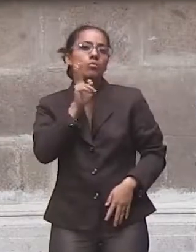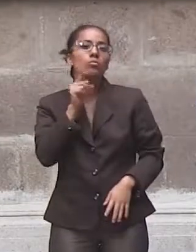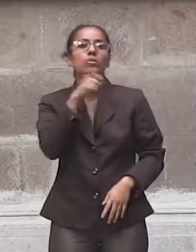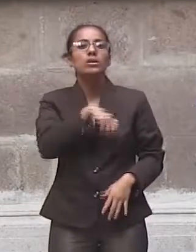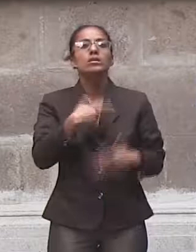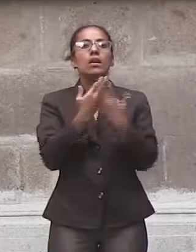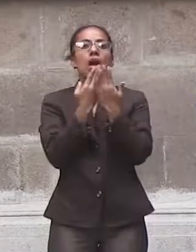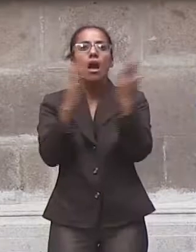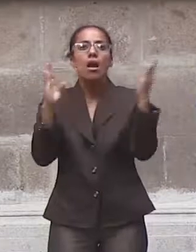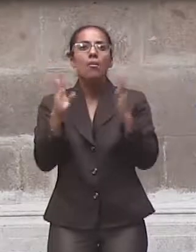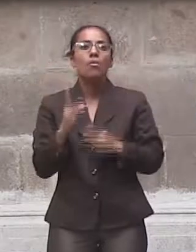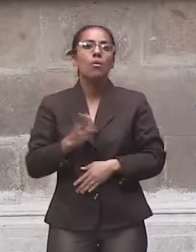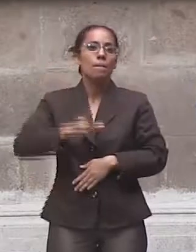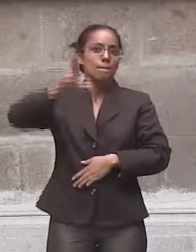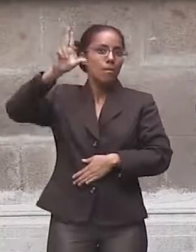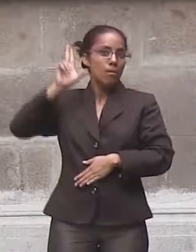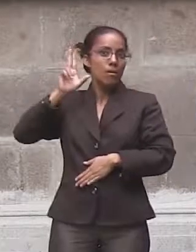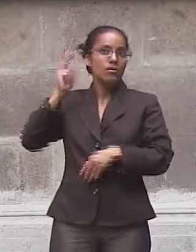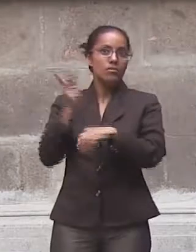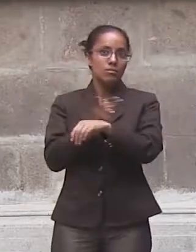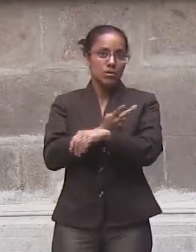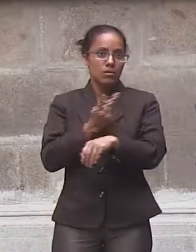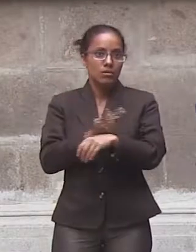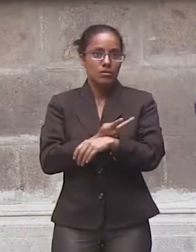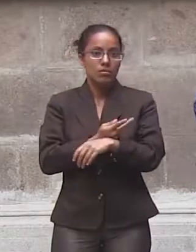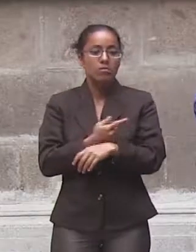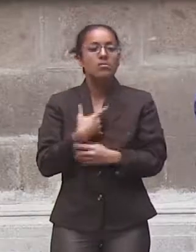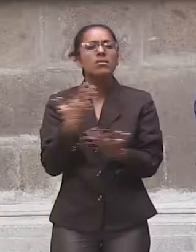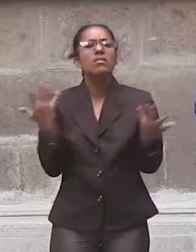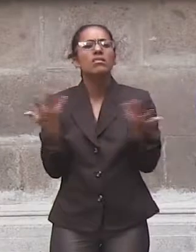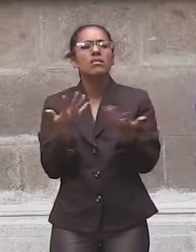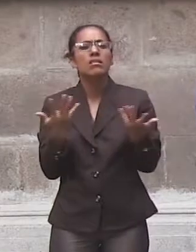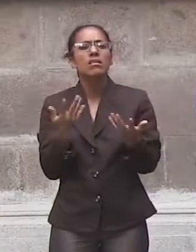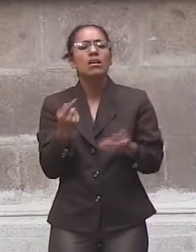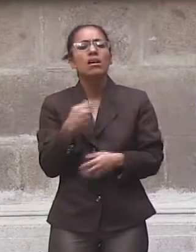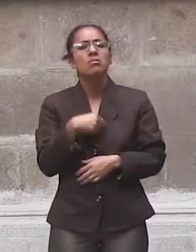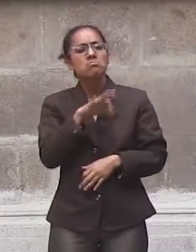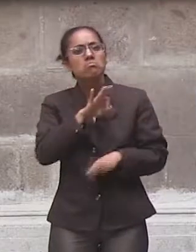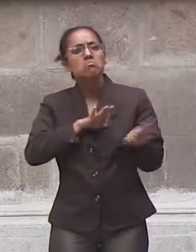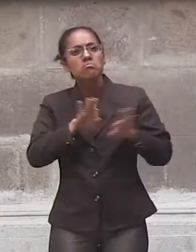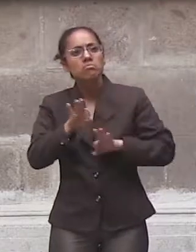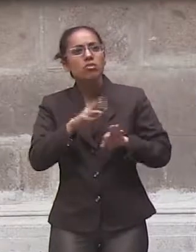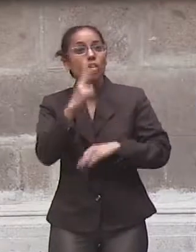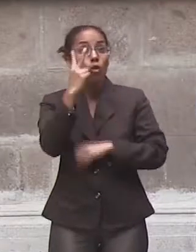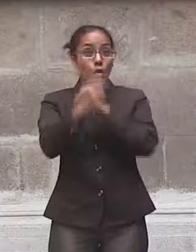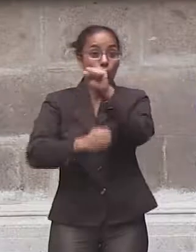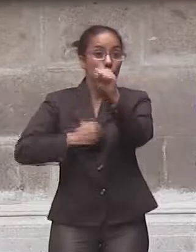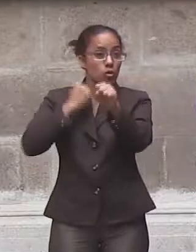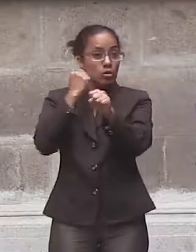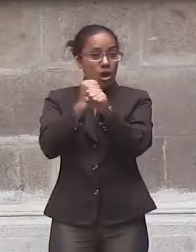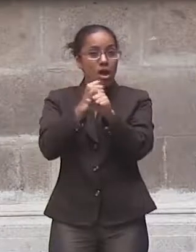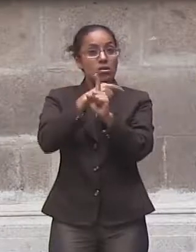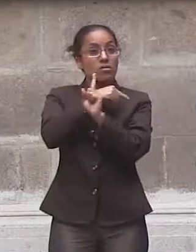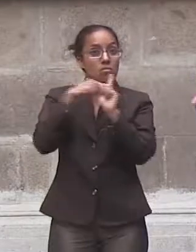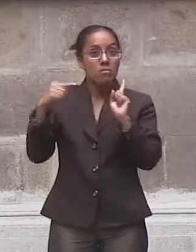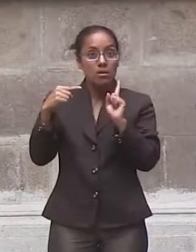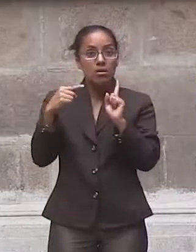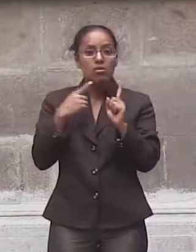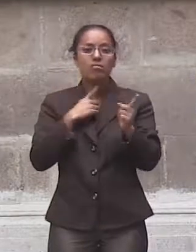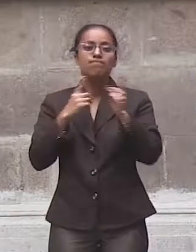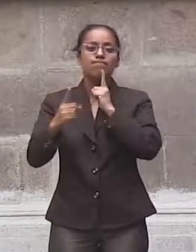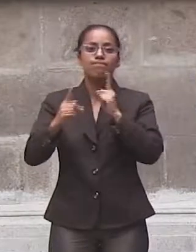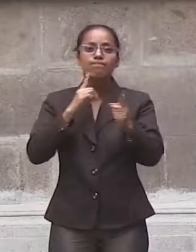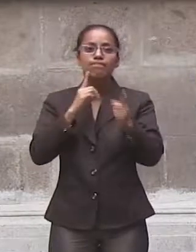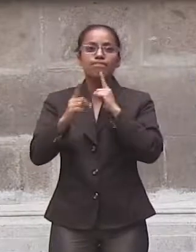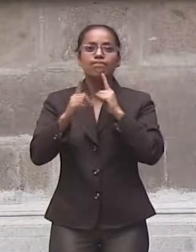inauguró el martes pasado y que es un trabajo que en realidad tiene más de 2 años y medio en un diálogo